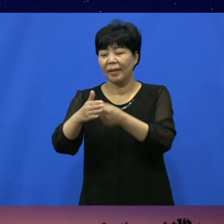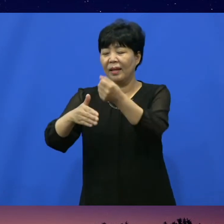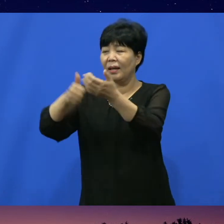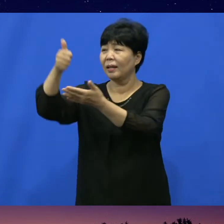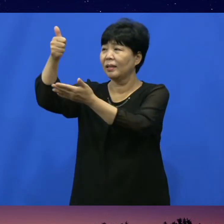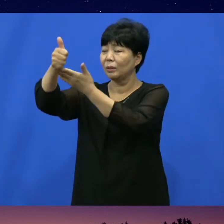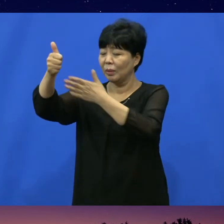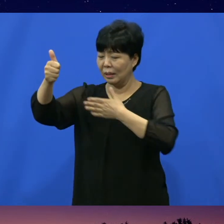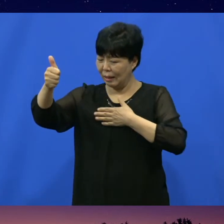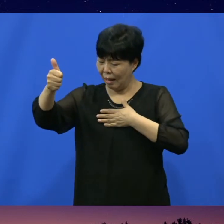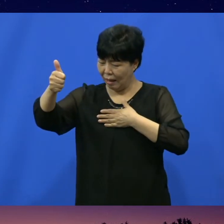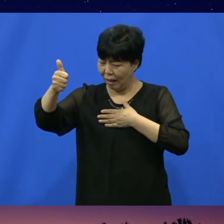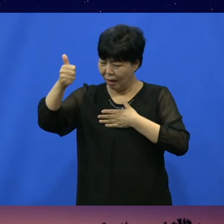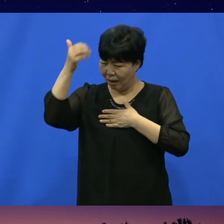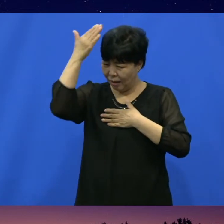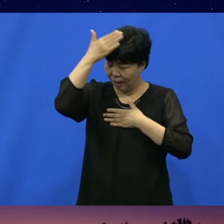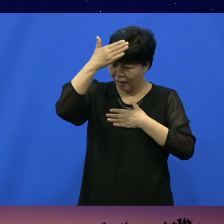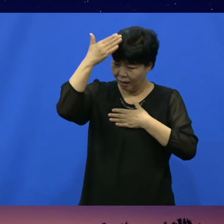나를 사랑하셨다.